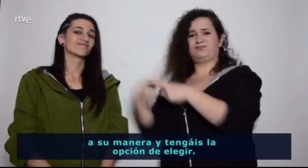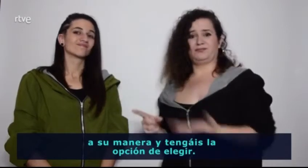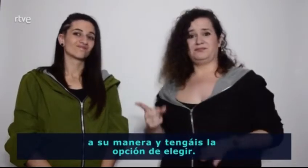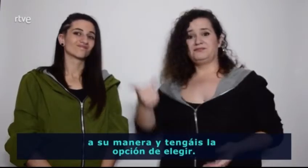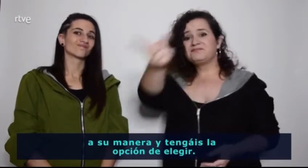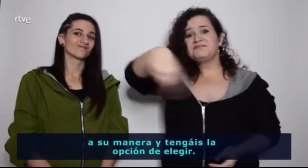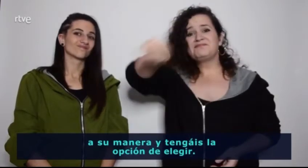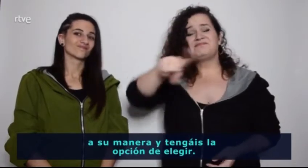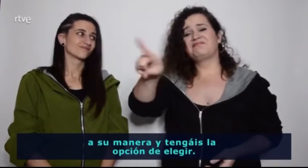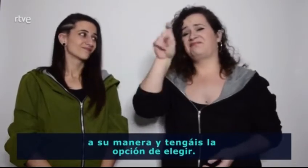elegir.